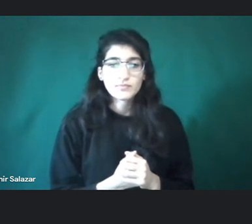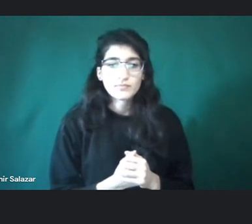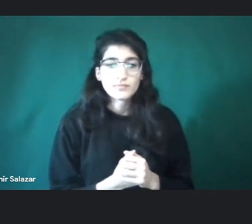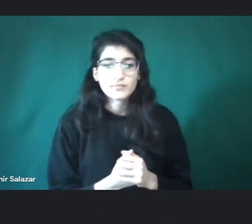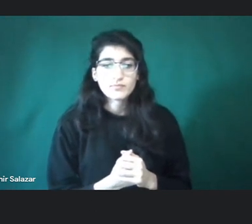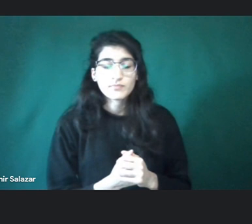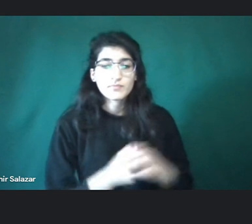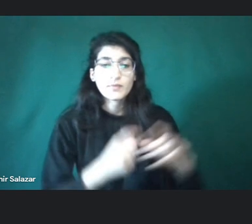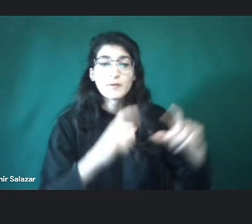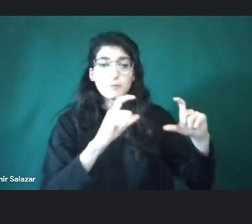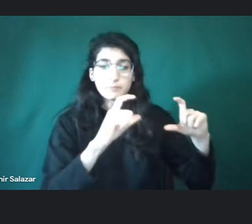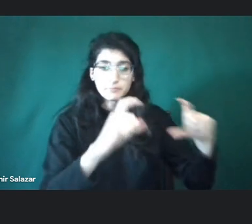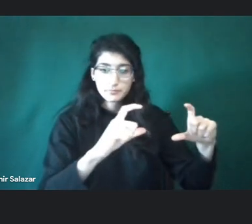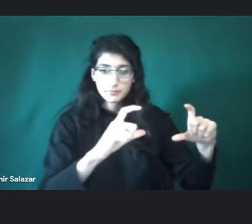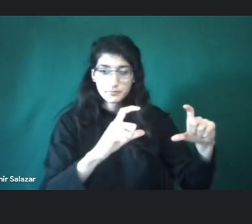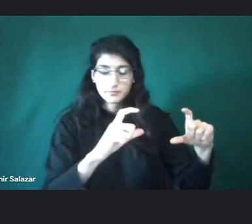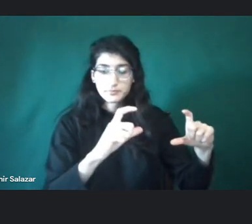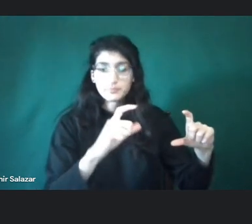¿Qué más?